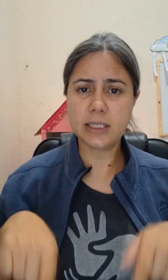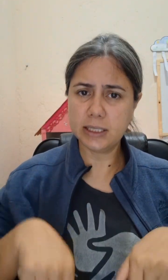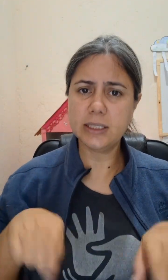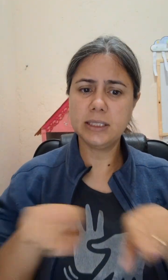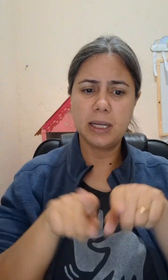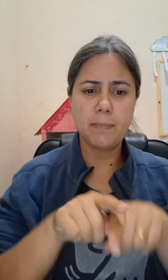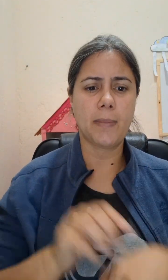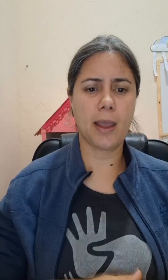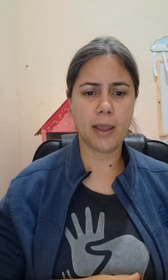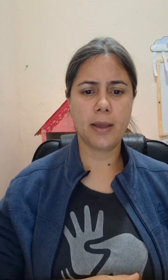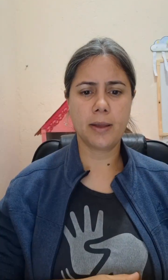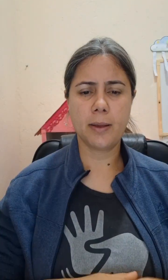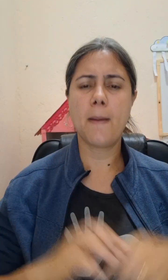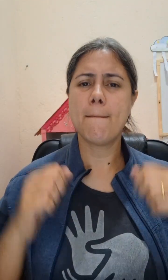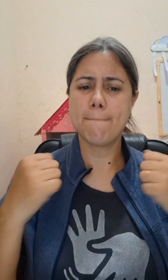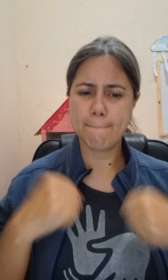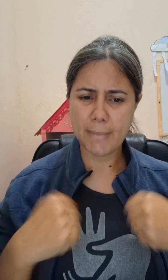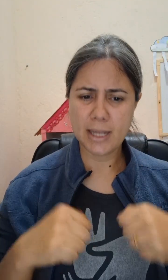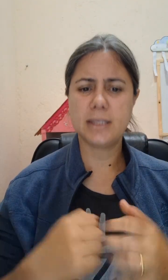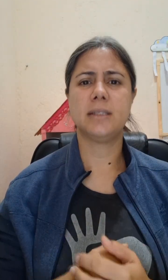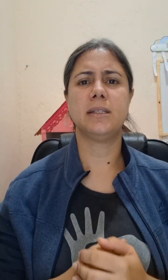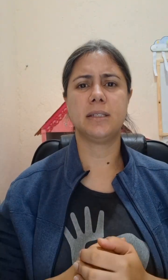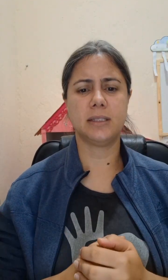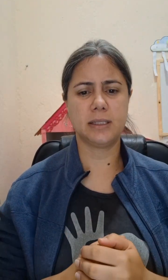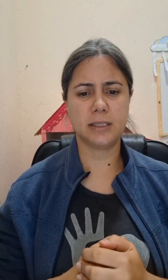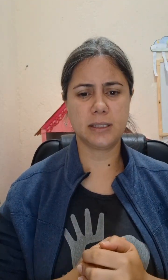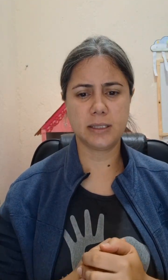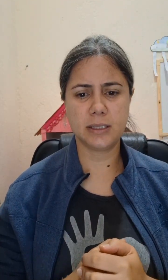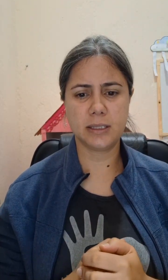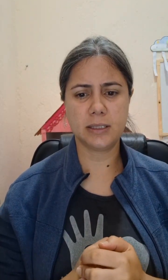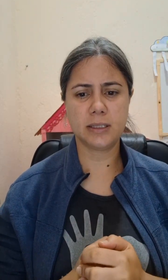que desde lá o Éden até